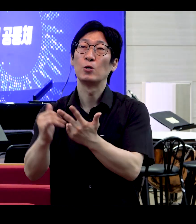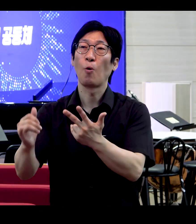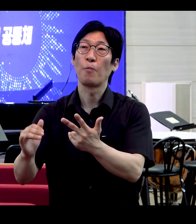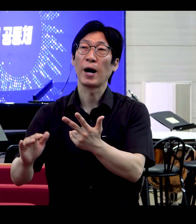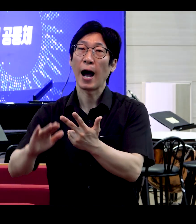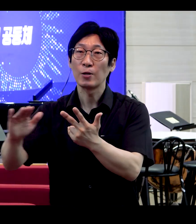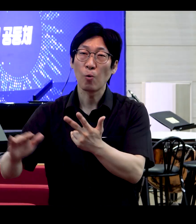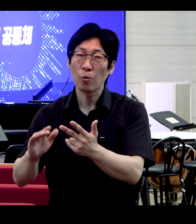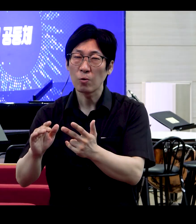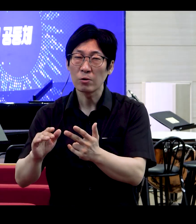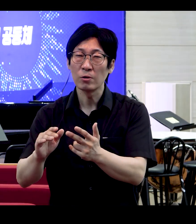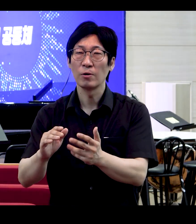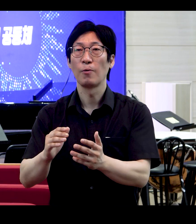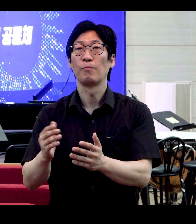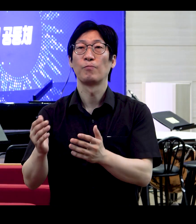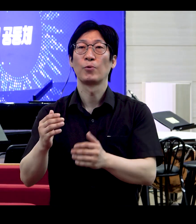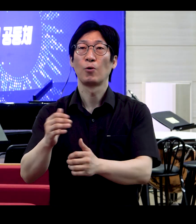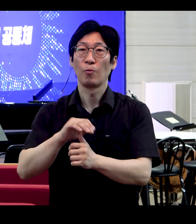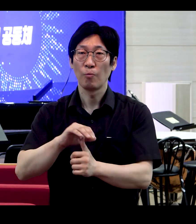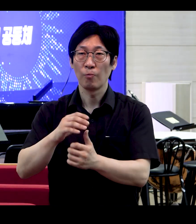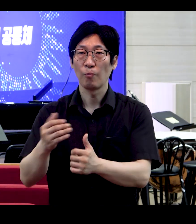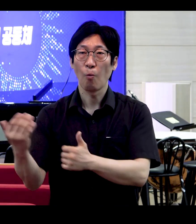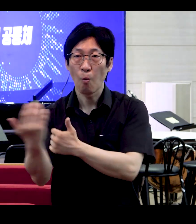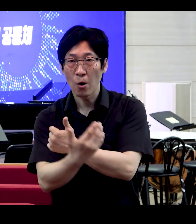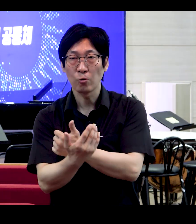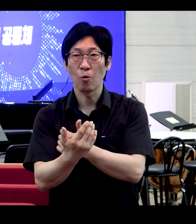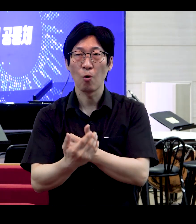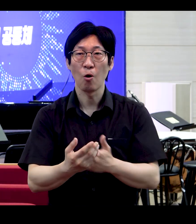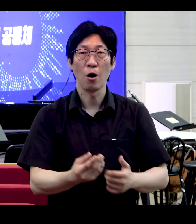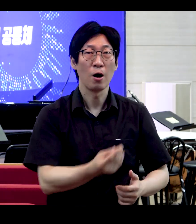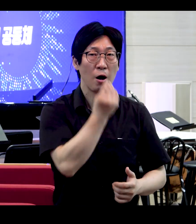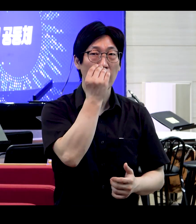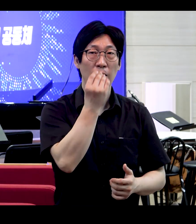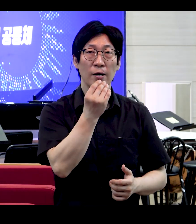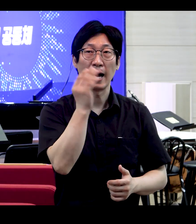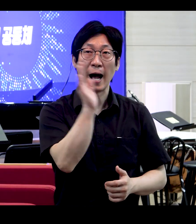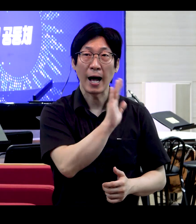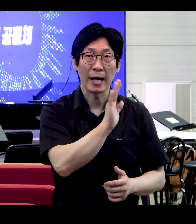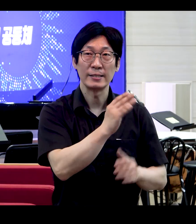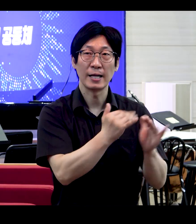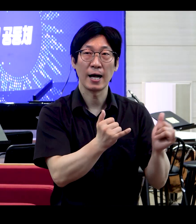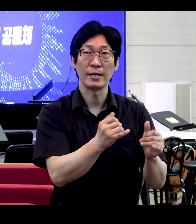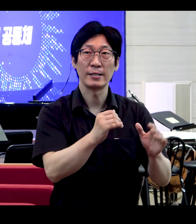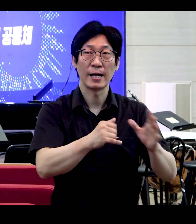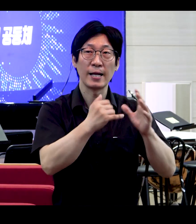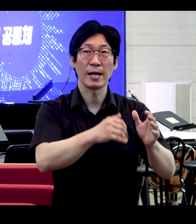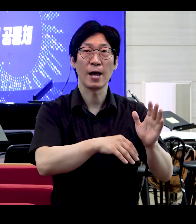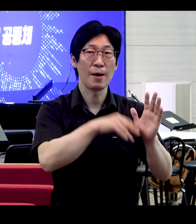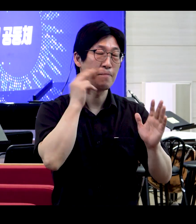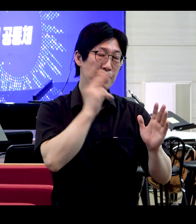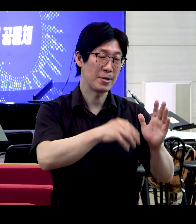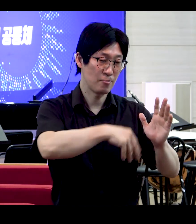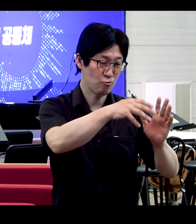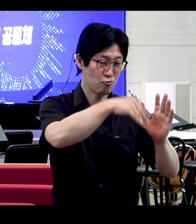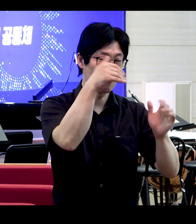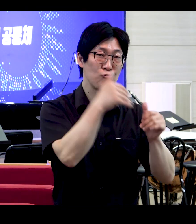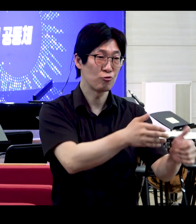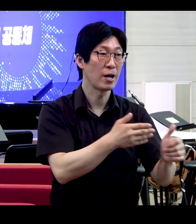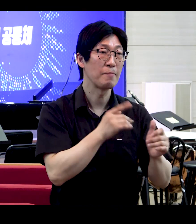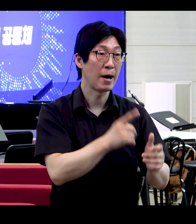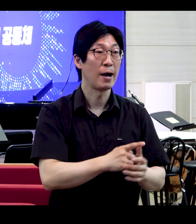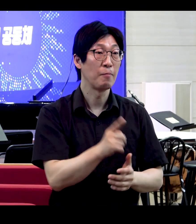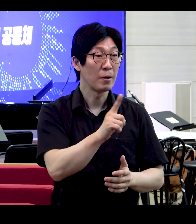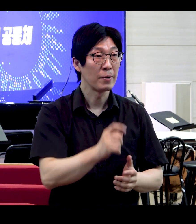보존하시고 경건하지 아니한 자들의 세상에 홍수를 내리셨으며 라는 이 말씀을 통해서 볼 때, 예,